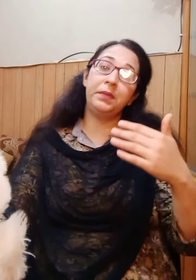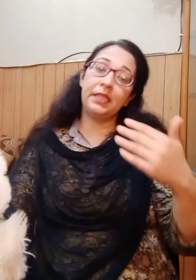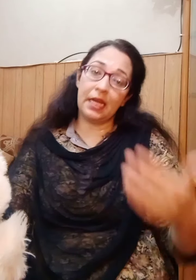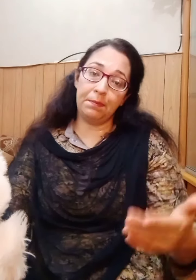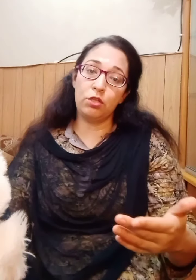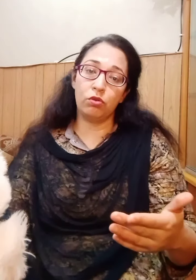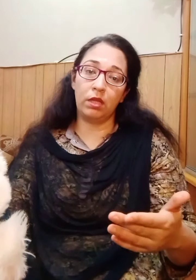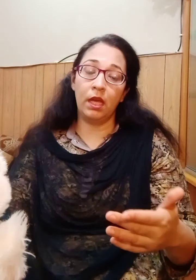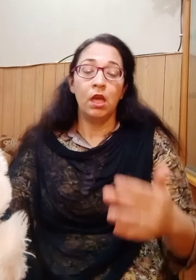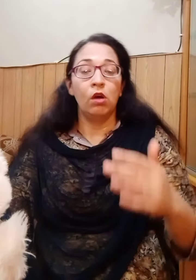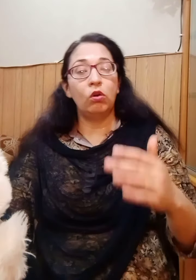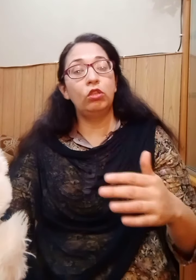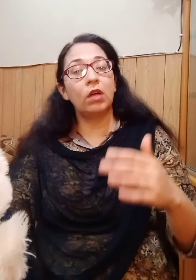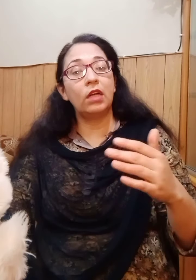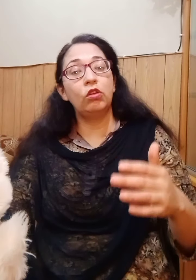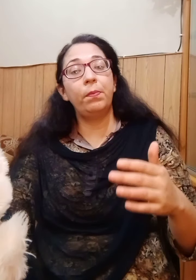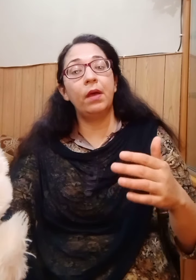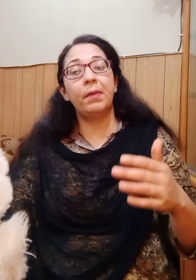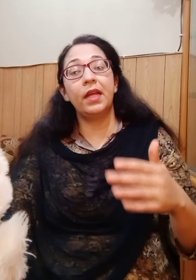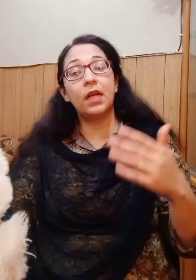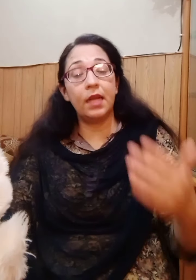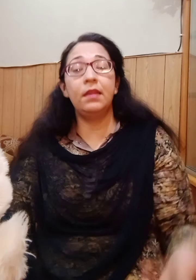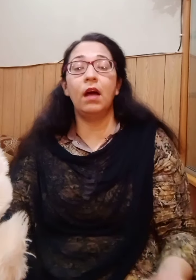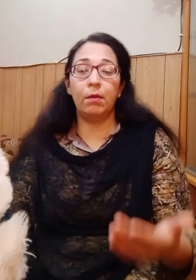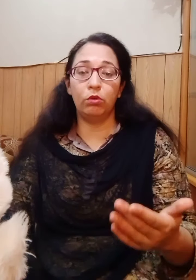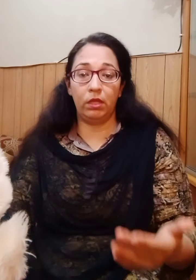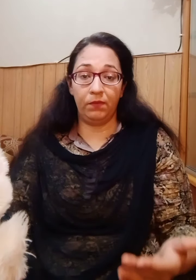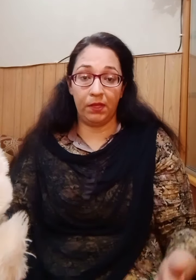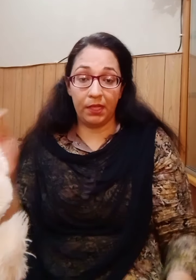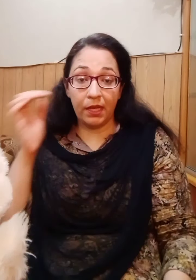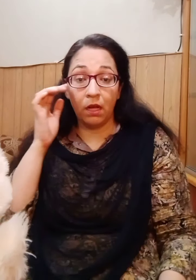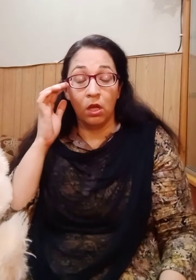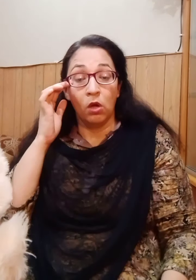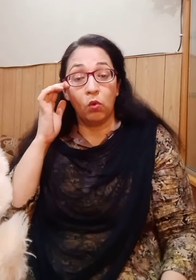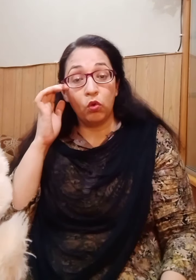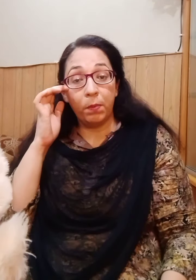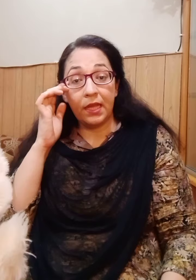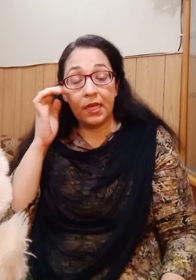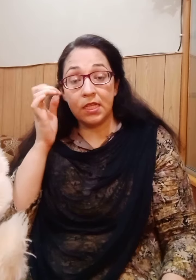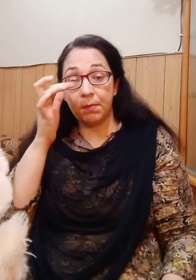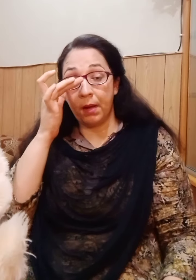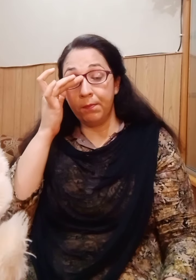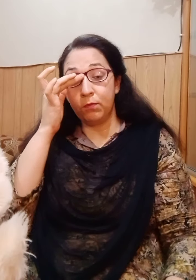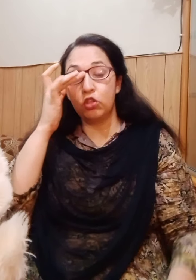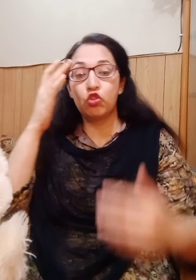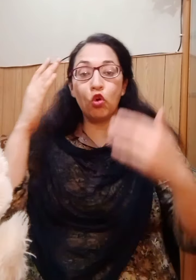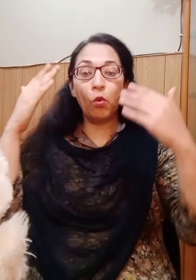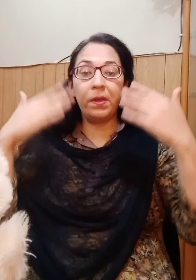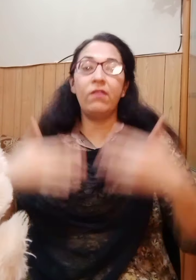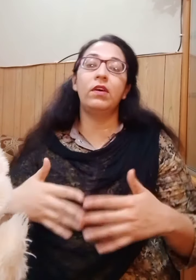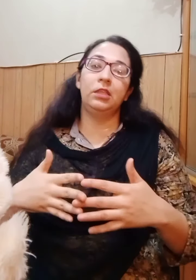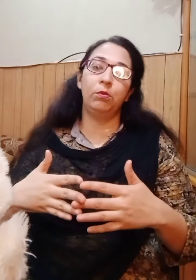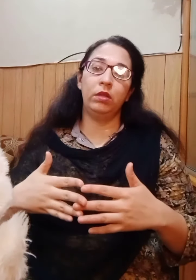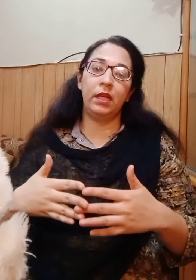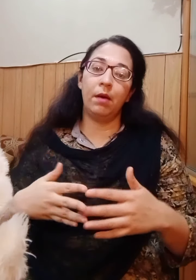सब्सक्राइब करें हमारे कारण होते हैं उनको जब हम जो भी वर्ड